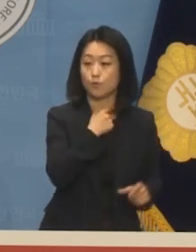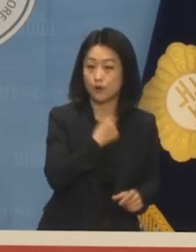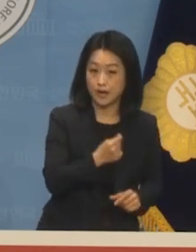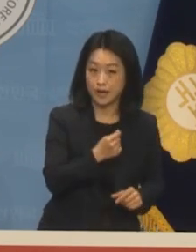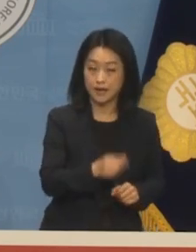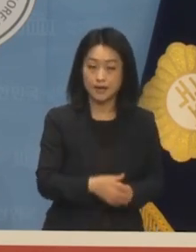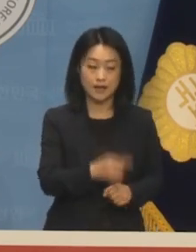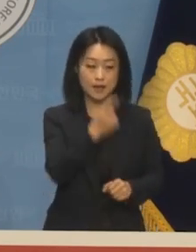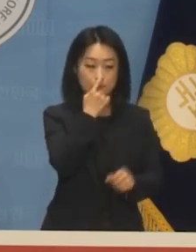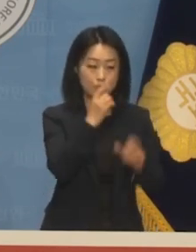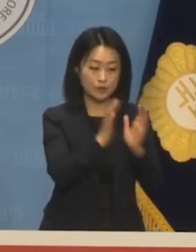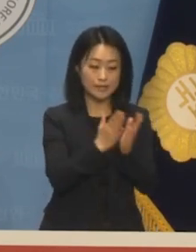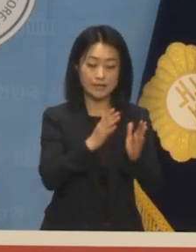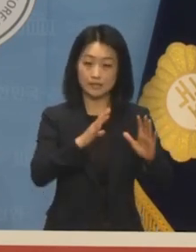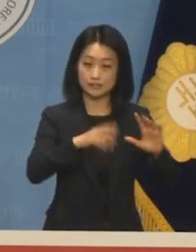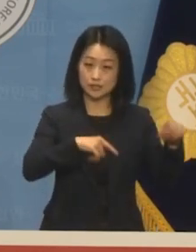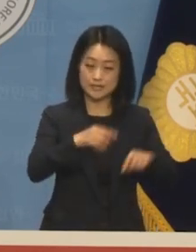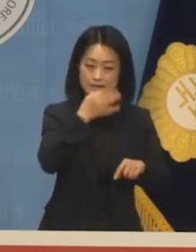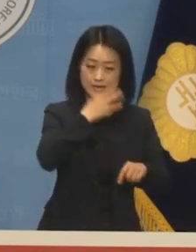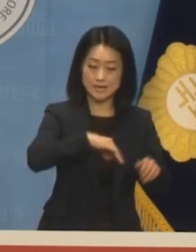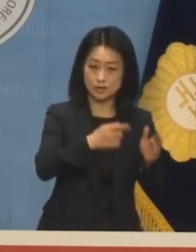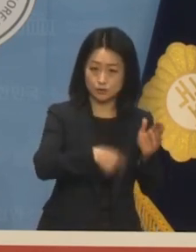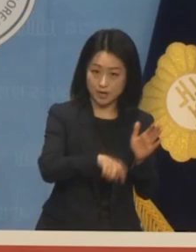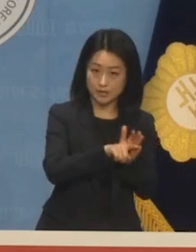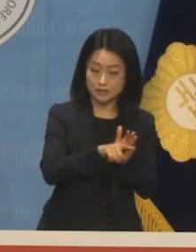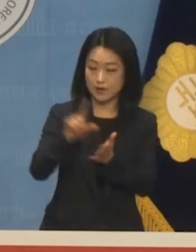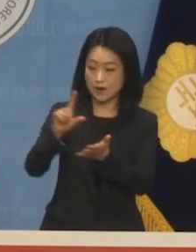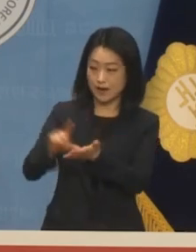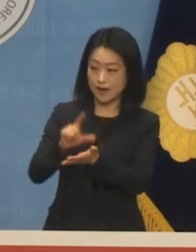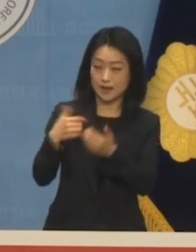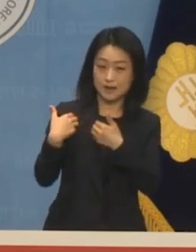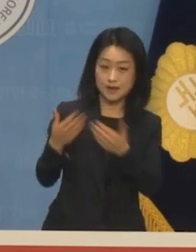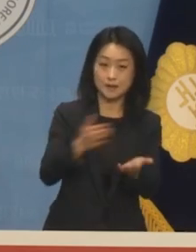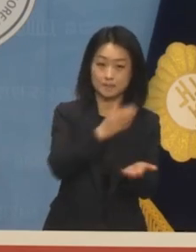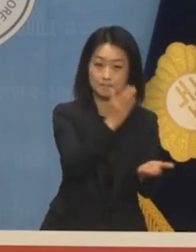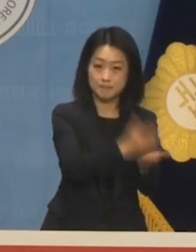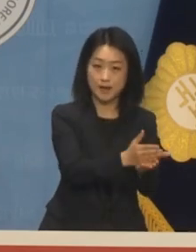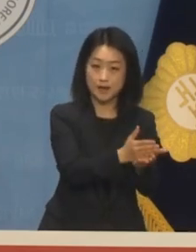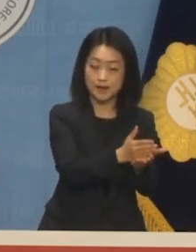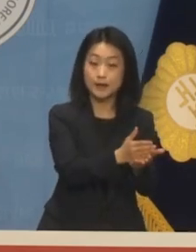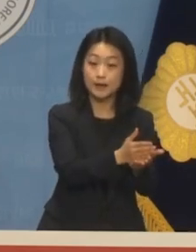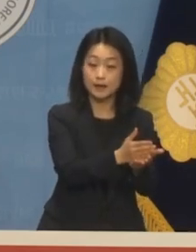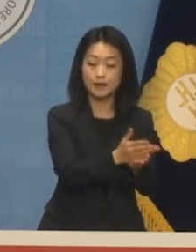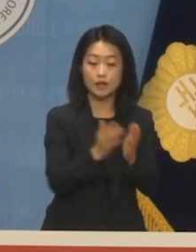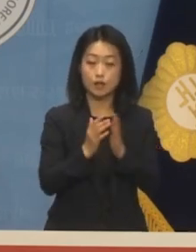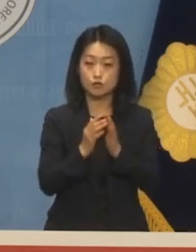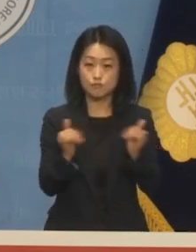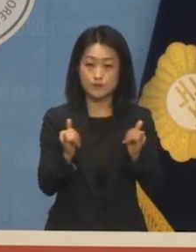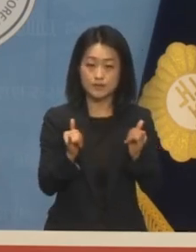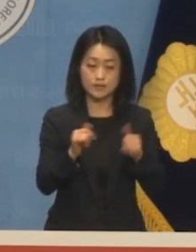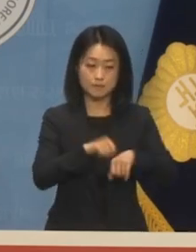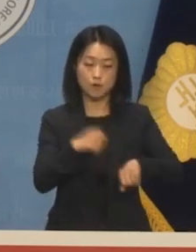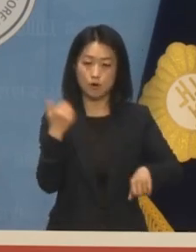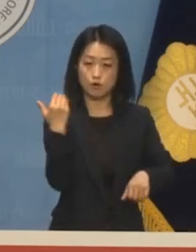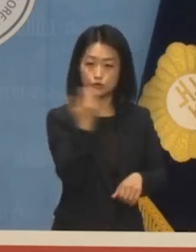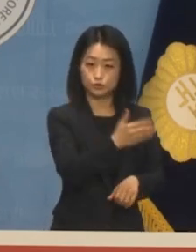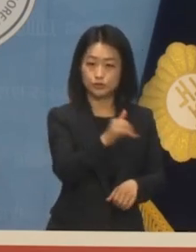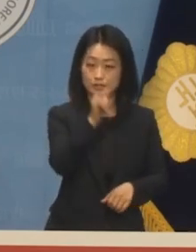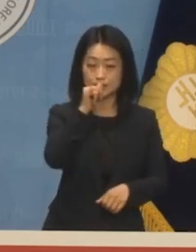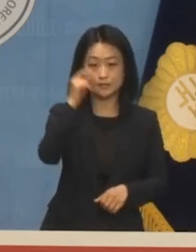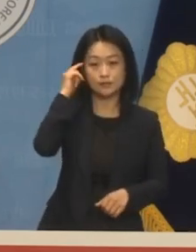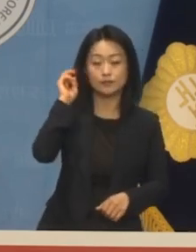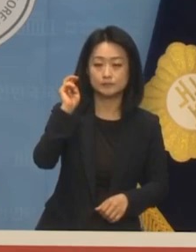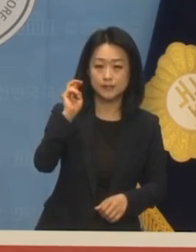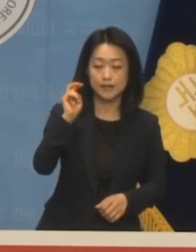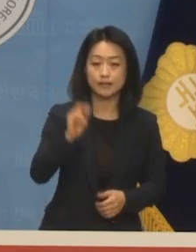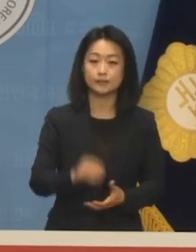정치적 이득을 위해 라인 사태를 묵과하지 마십시오 그렇지 않으면 국민들의 준엄한 심판만이 기다리고 있을